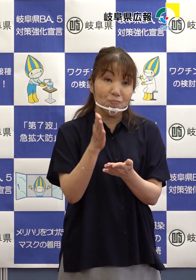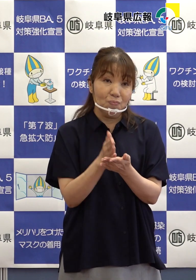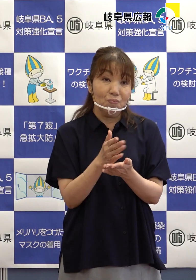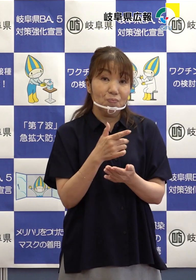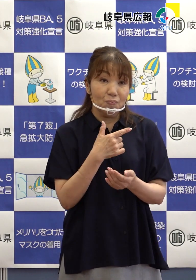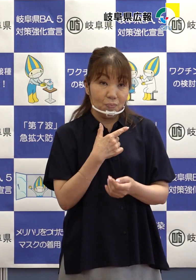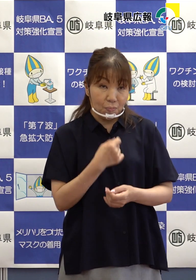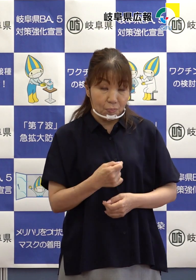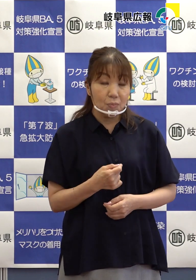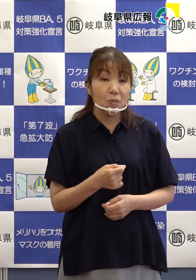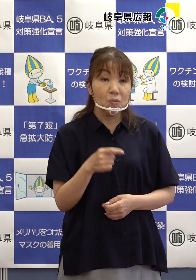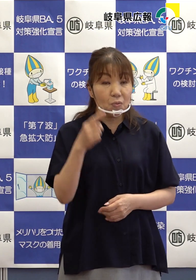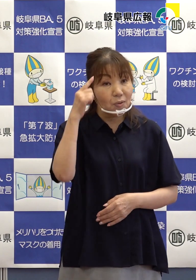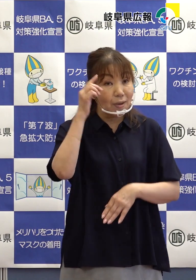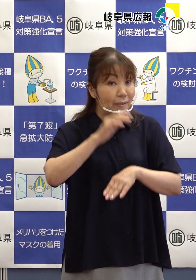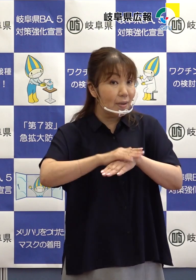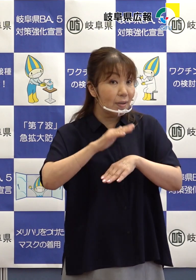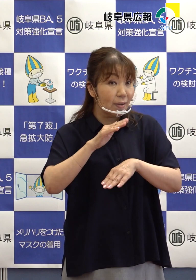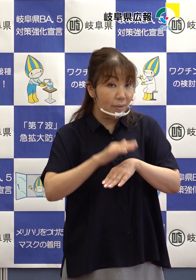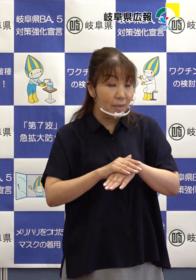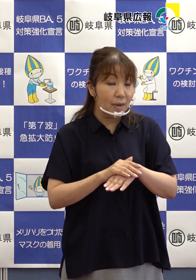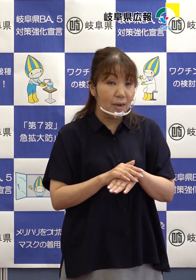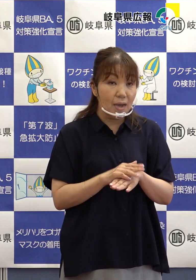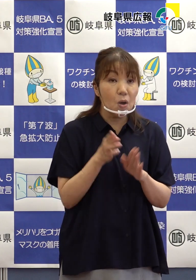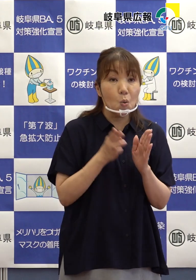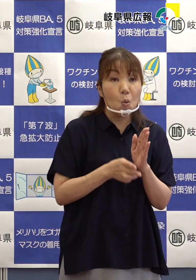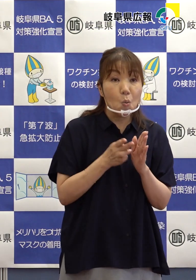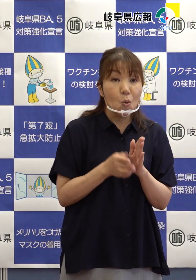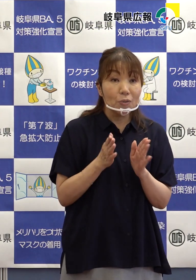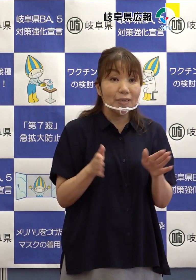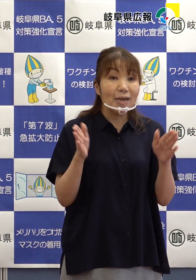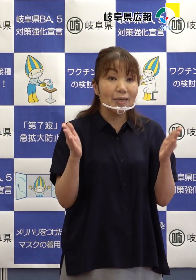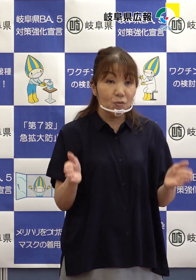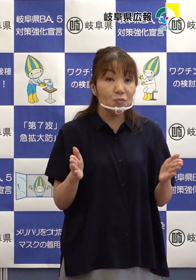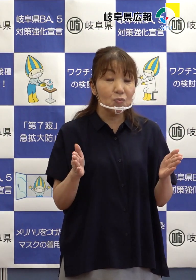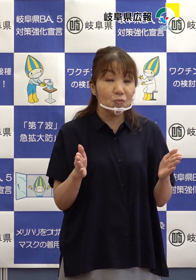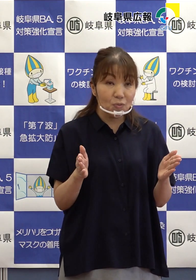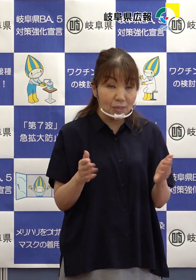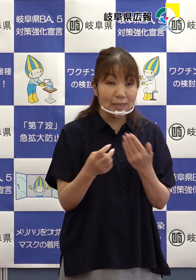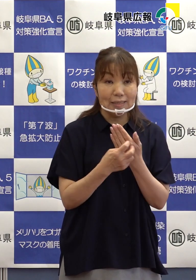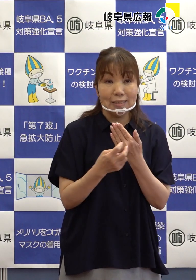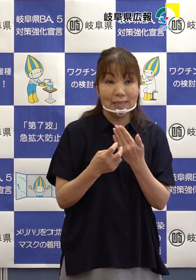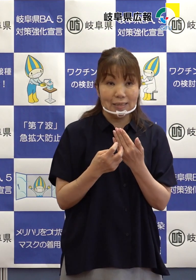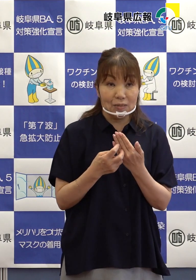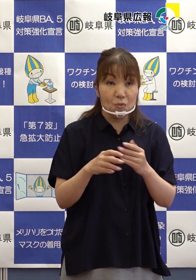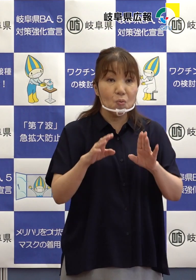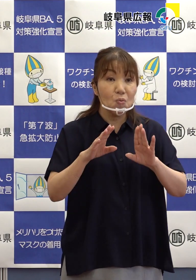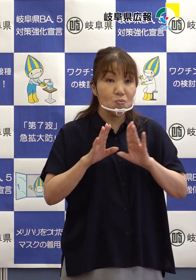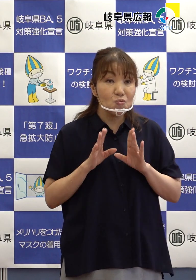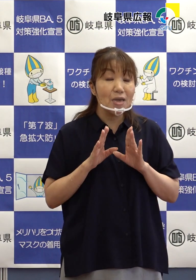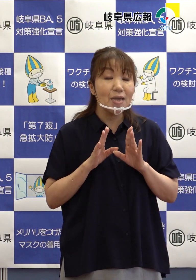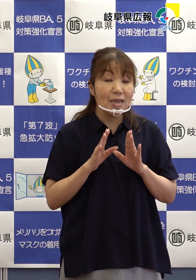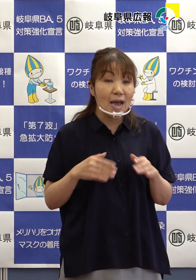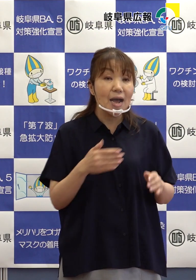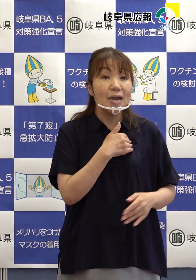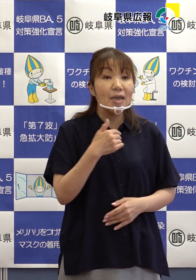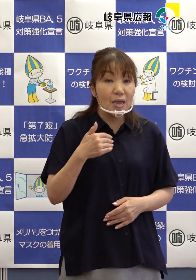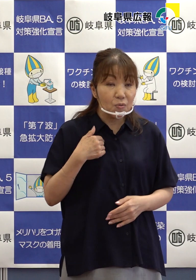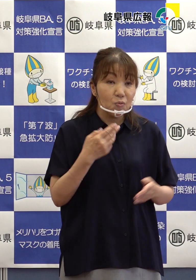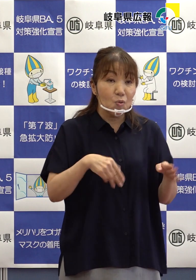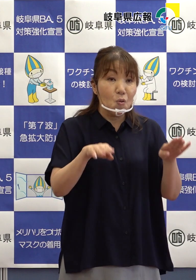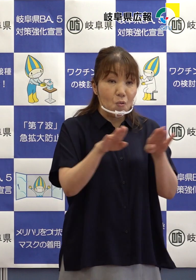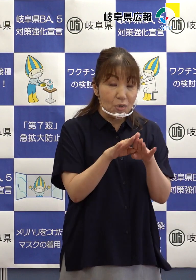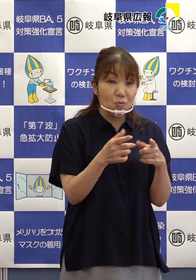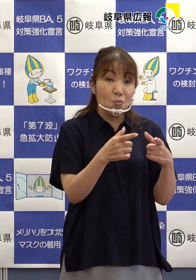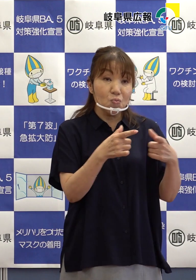観点からのお盆期間中に心情を行う機関をとにかく全力で増やしていくという